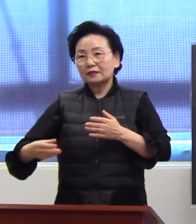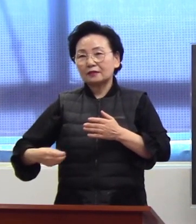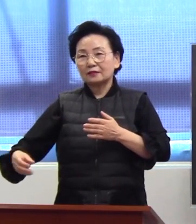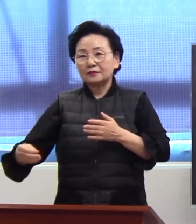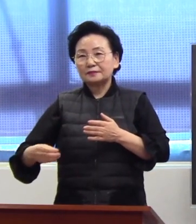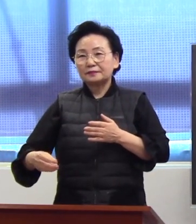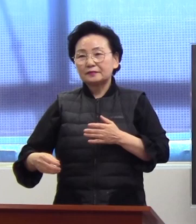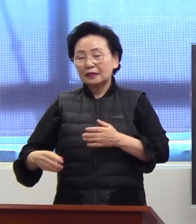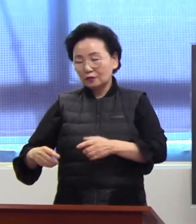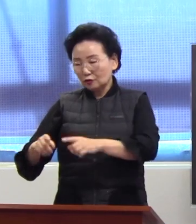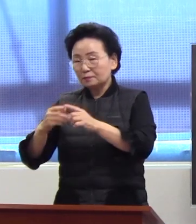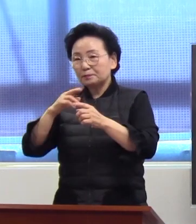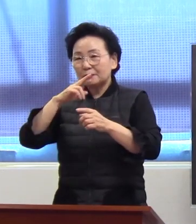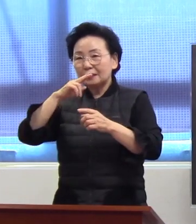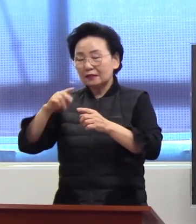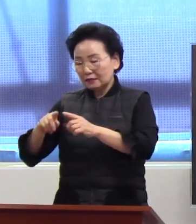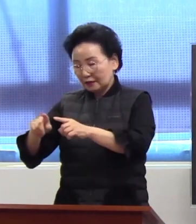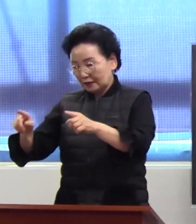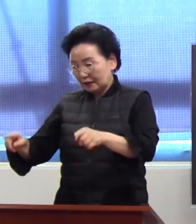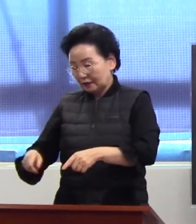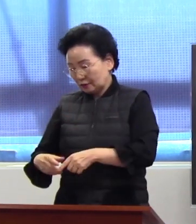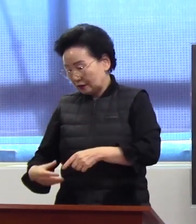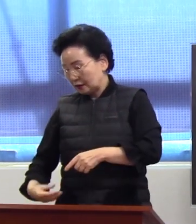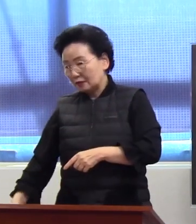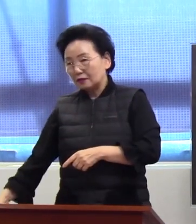빠졌대요. 그래가지고 비닐을 이렇게 대서 이렇게